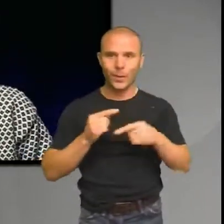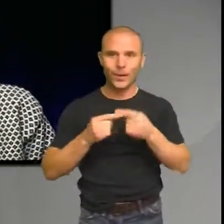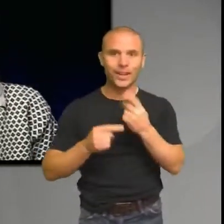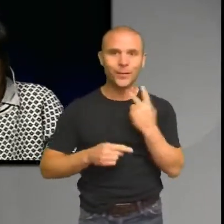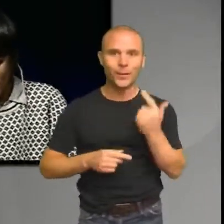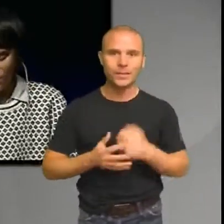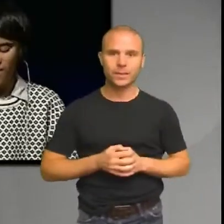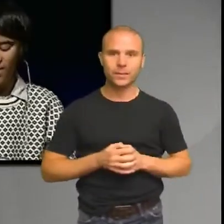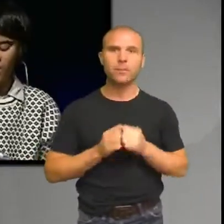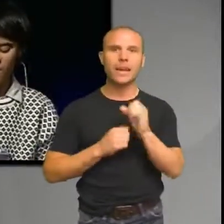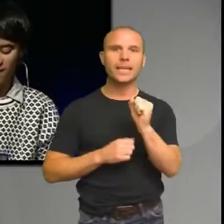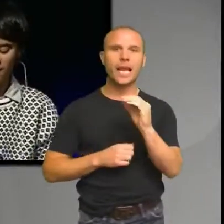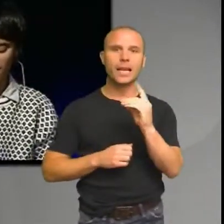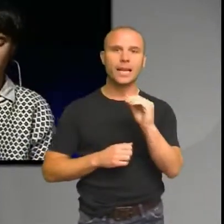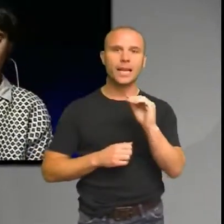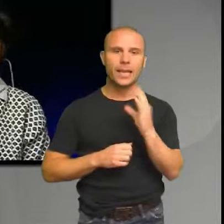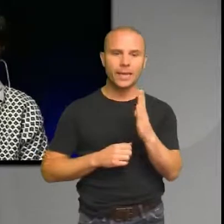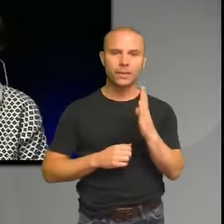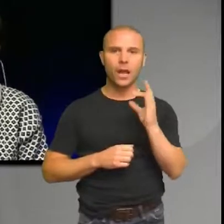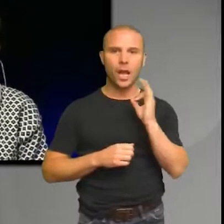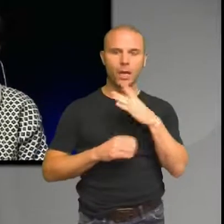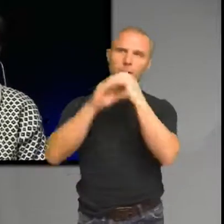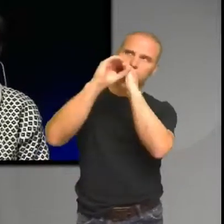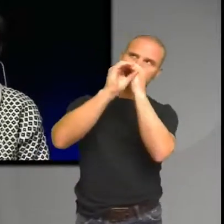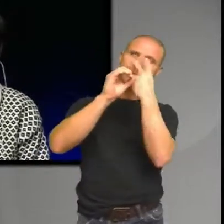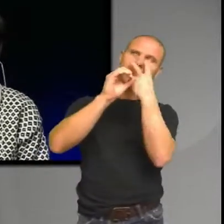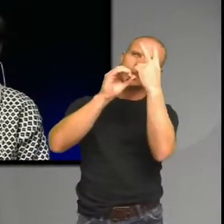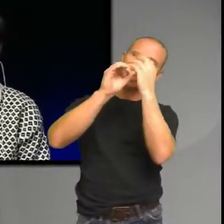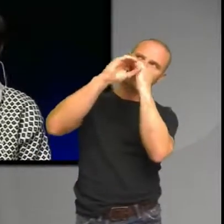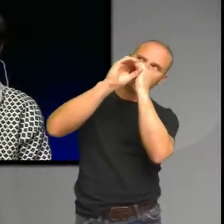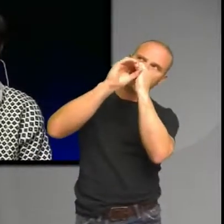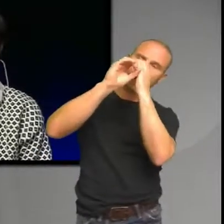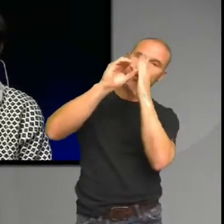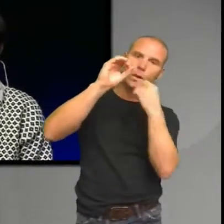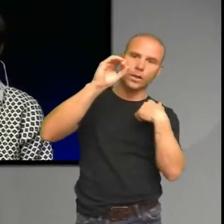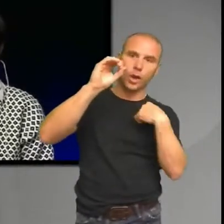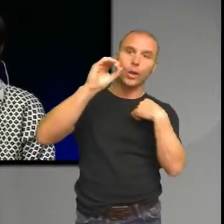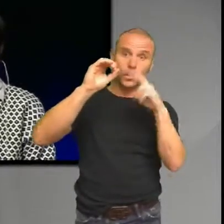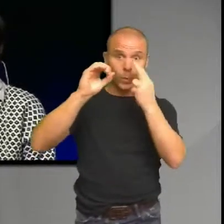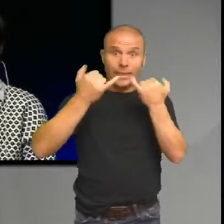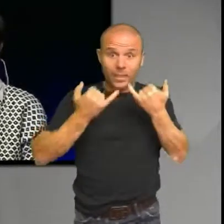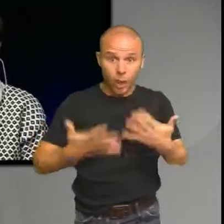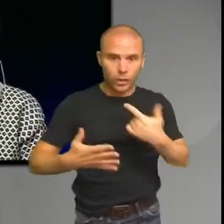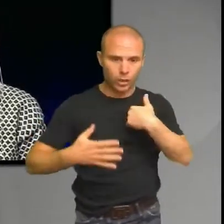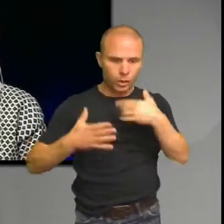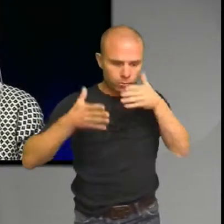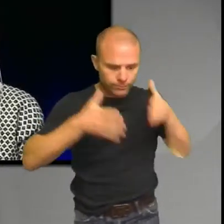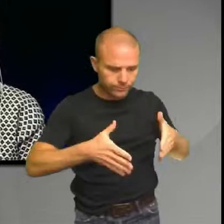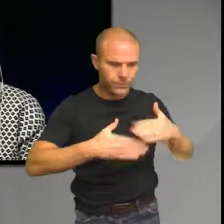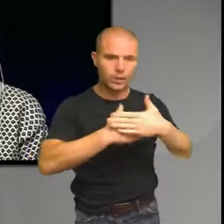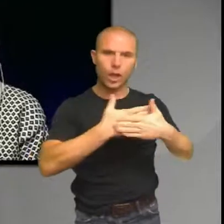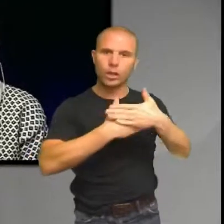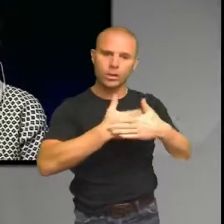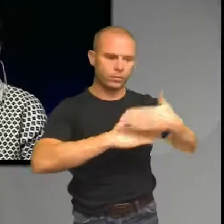Medan Galileo studerade universum med sitt teleskop så studerade jag solen genom min dator. Något som jag tror att Galileo